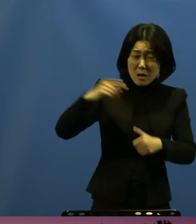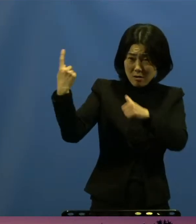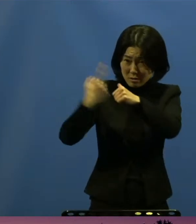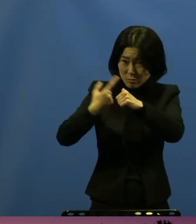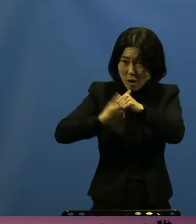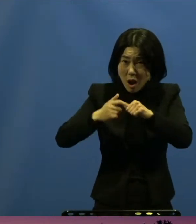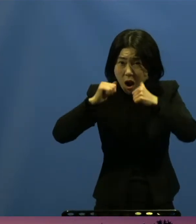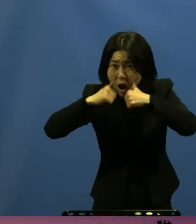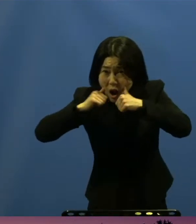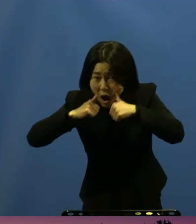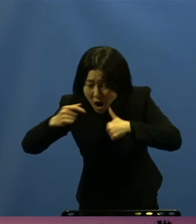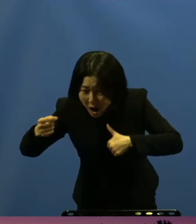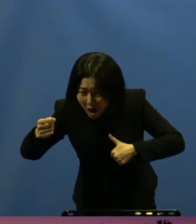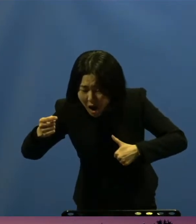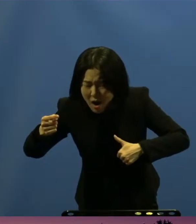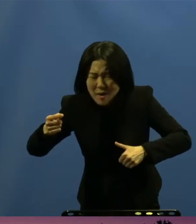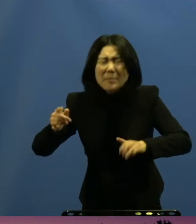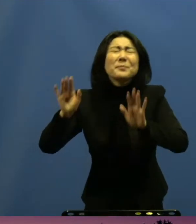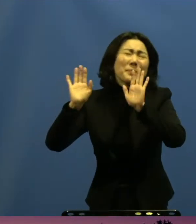우리를